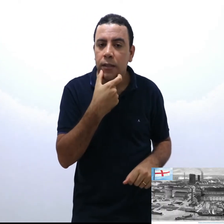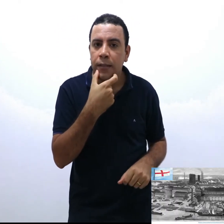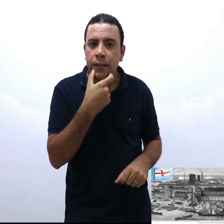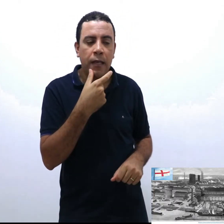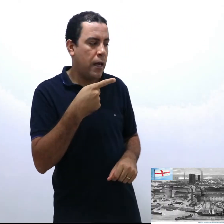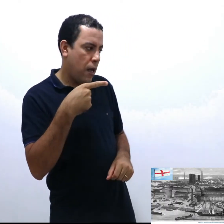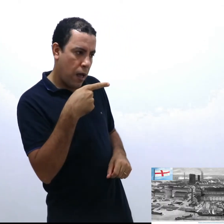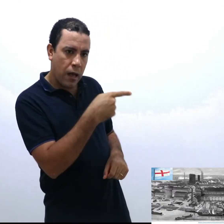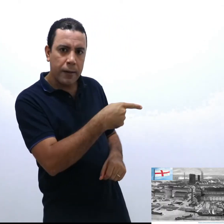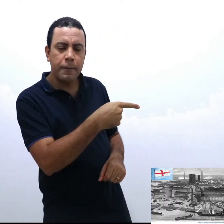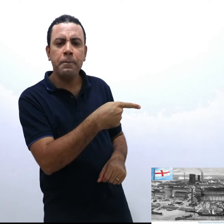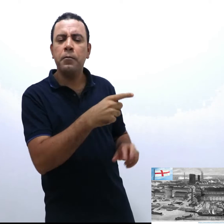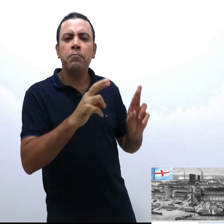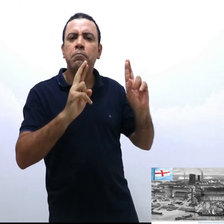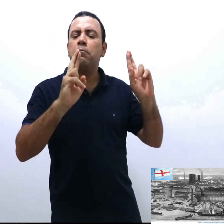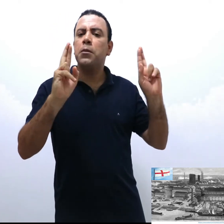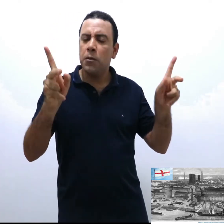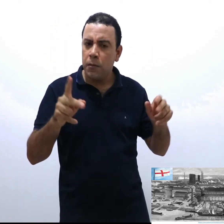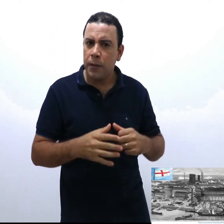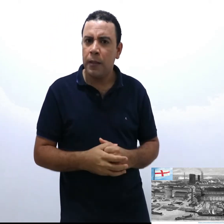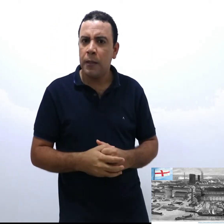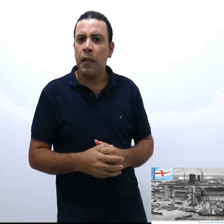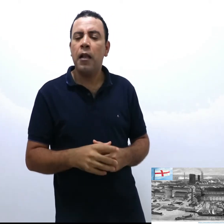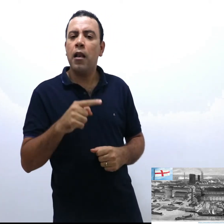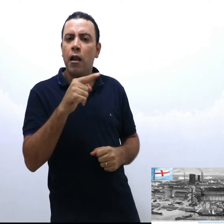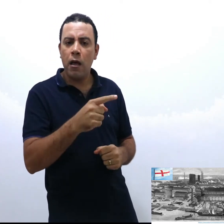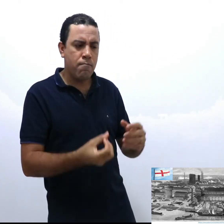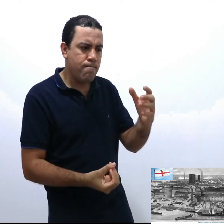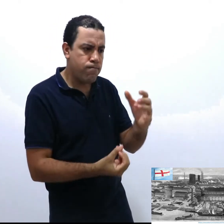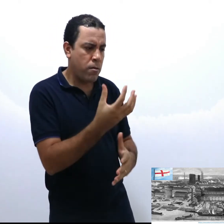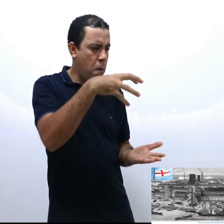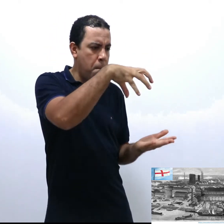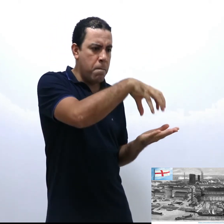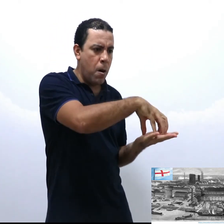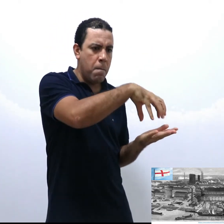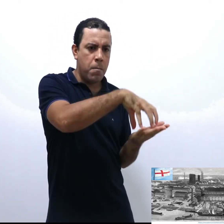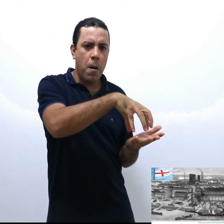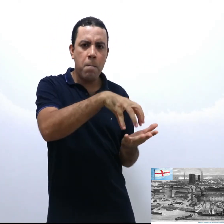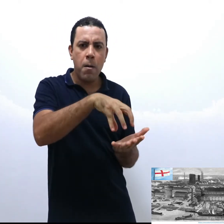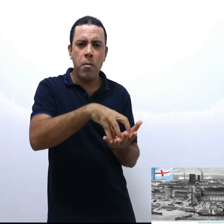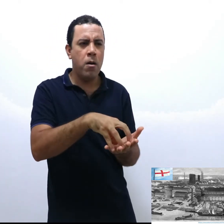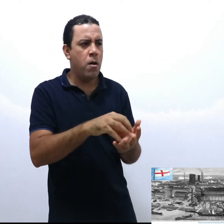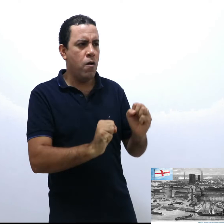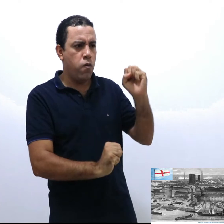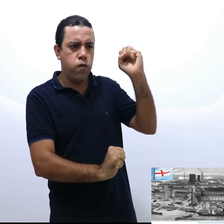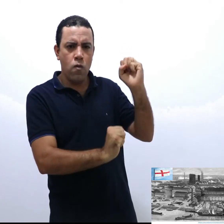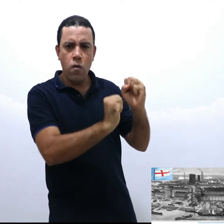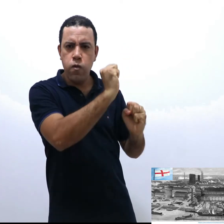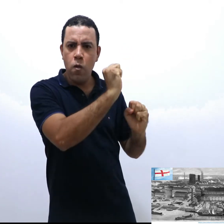No decorrer dessa época, a Inglaterra começou também a fazer a sua revolução,